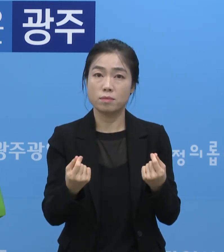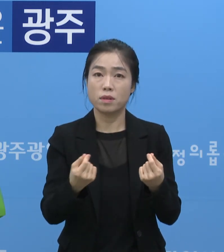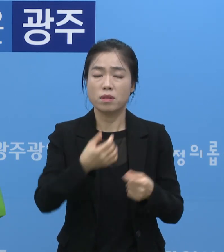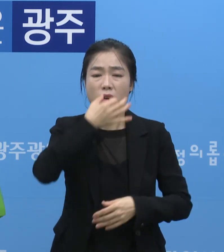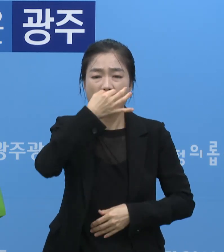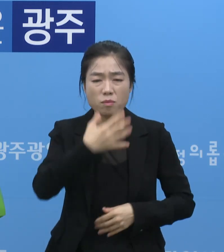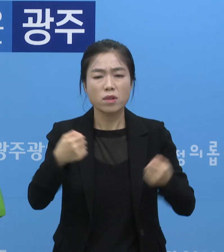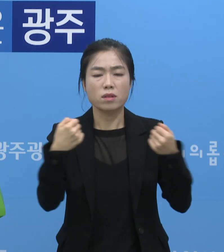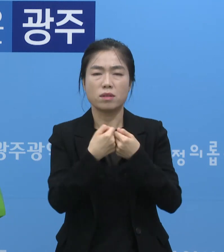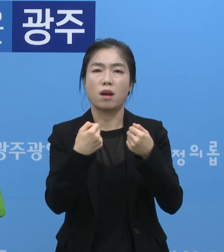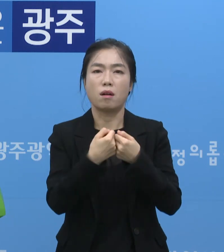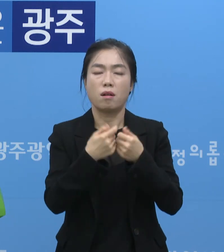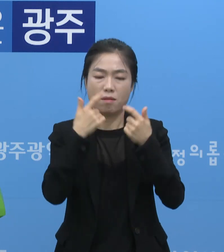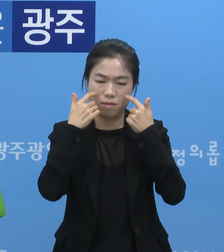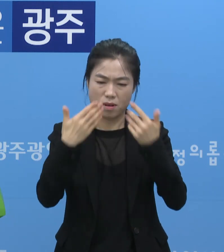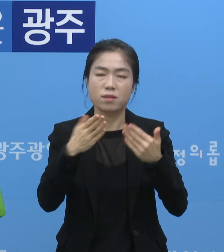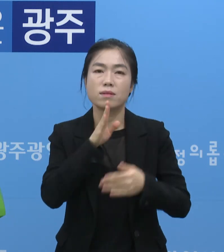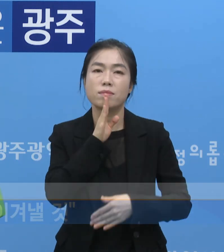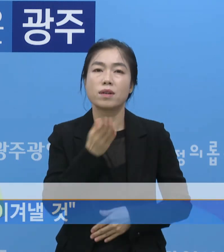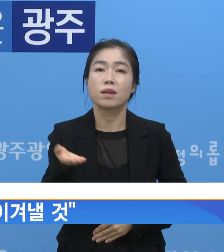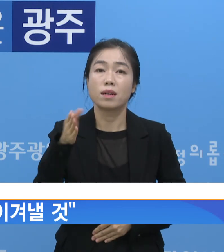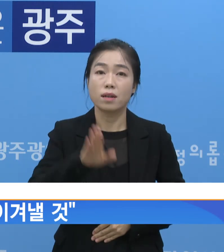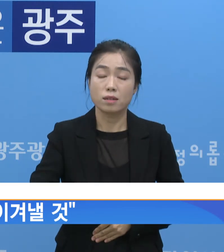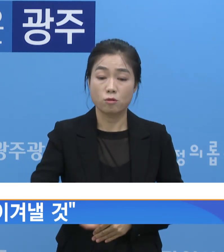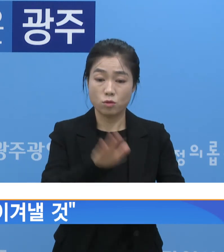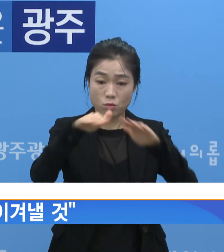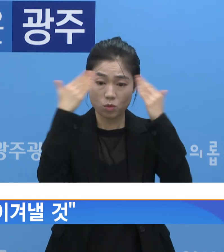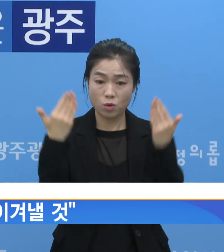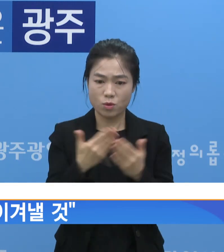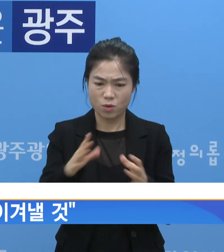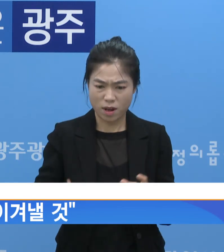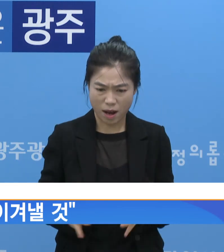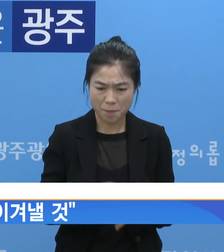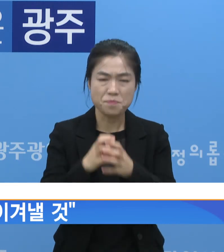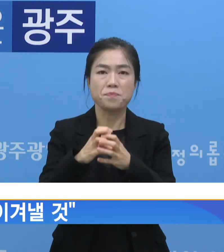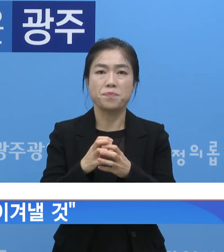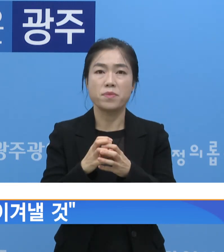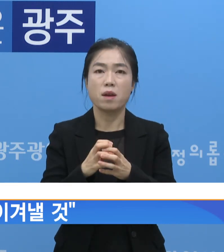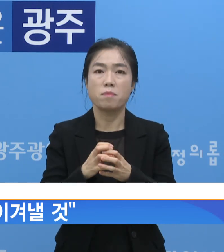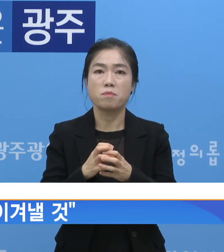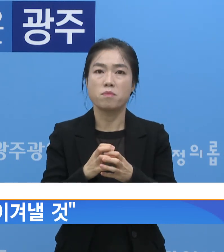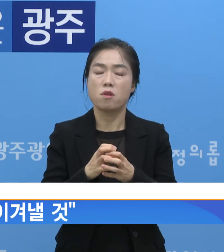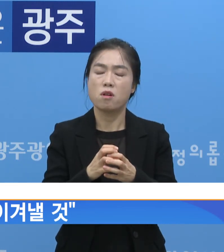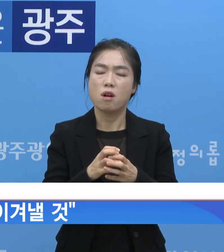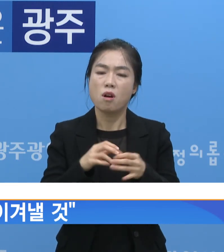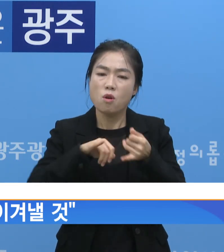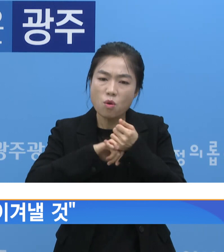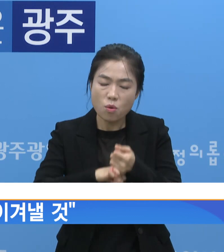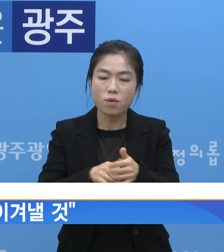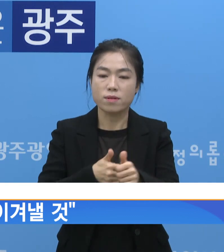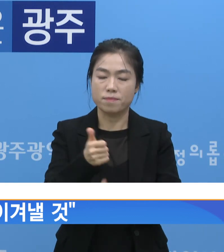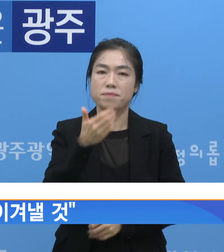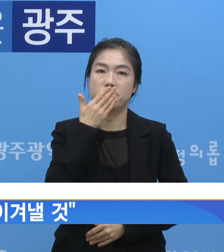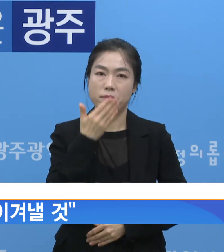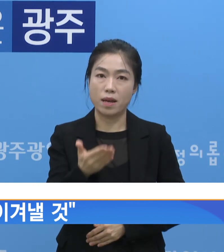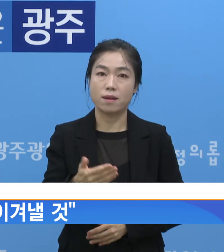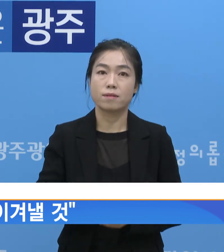힘든 싸움인 것은 분명하지만 우리 모두가 하나 되어 뭉치면 얼마든지 극복할 수